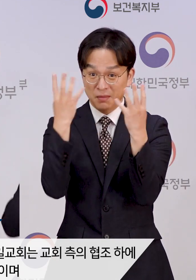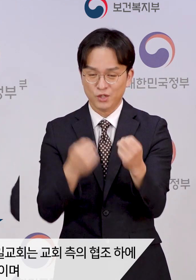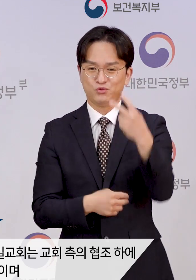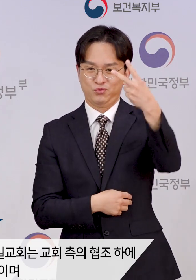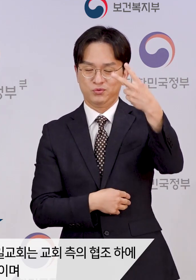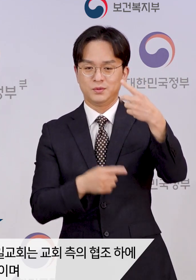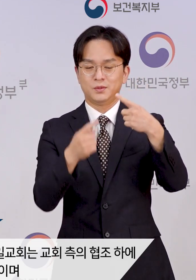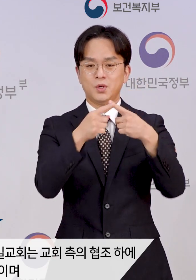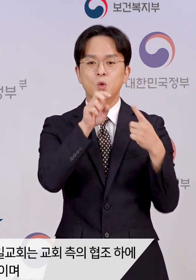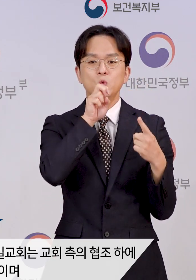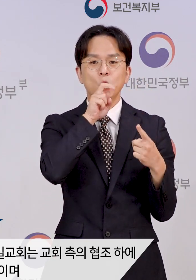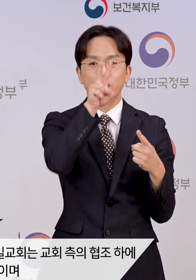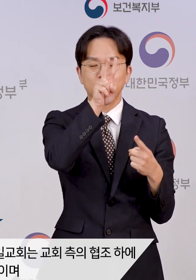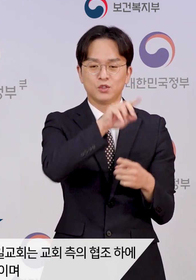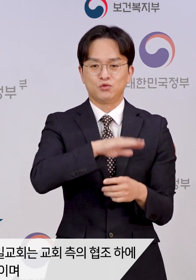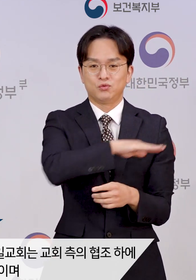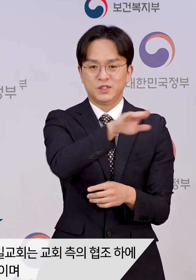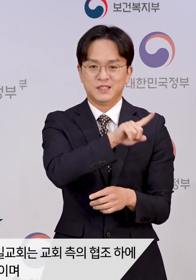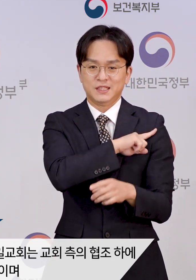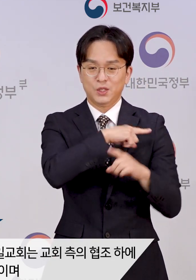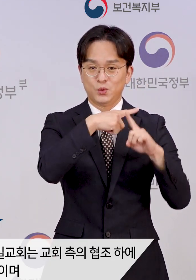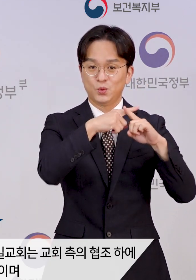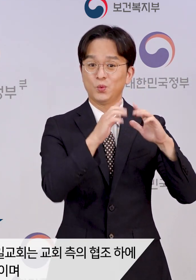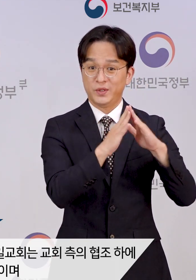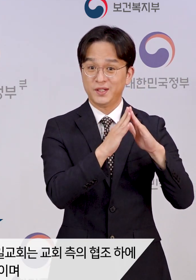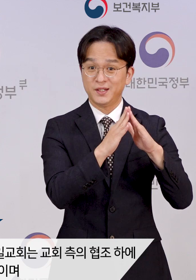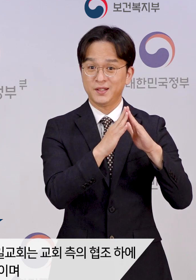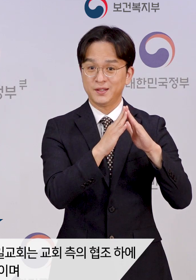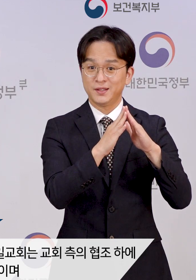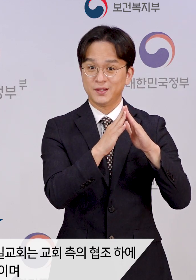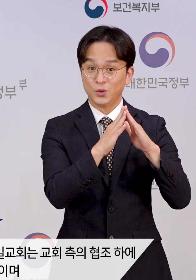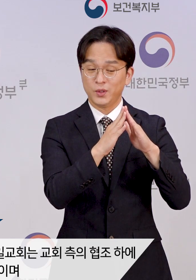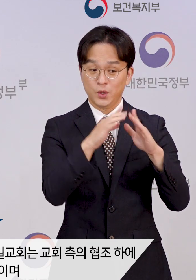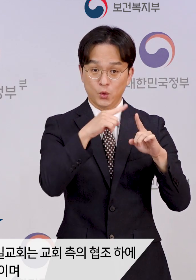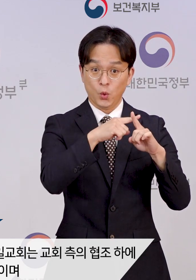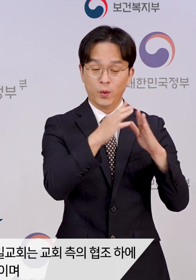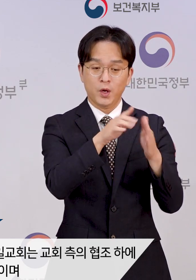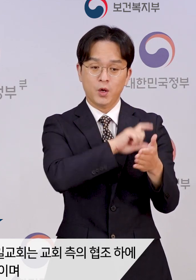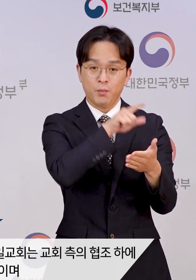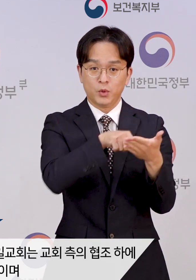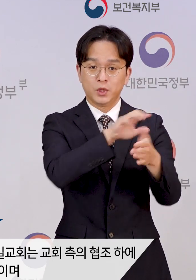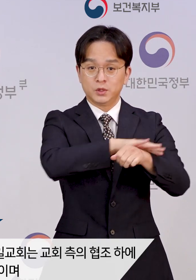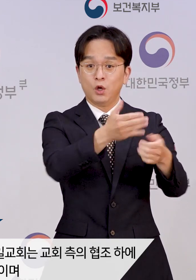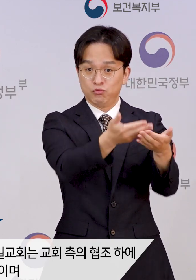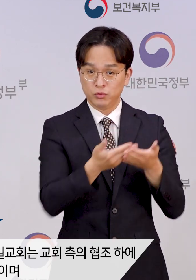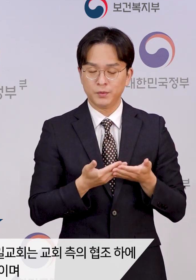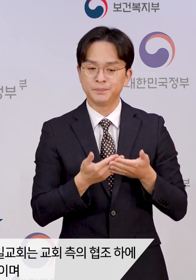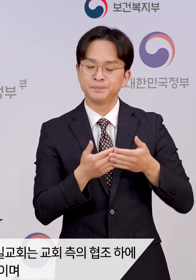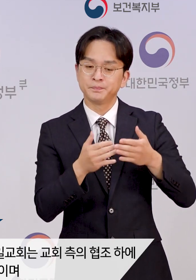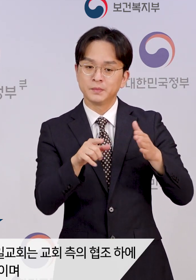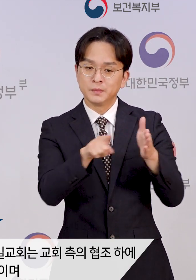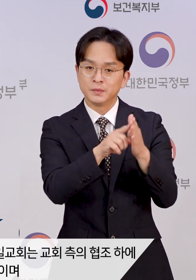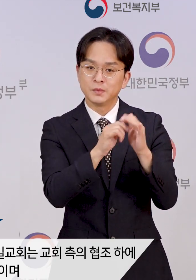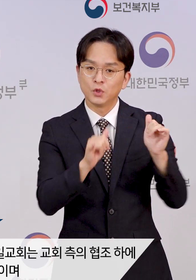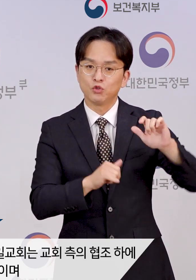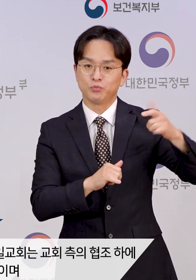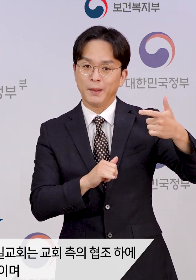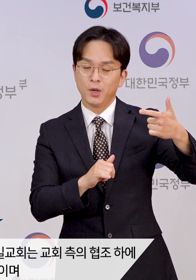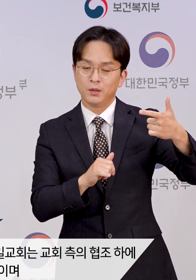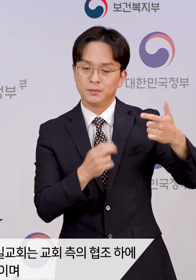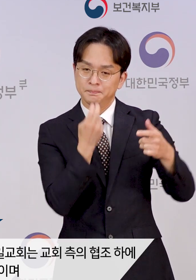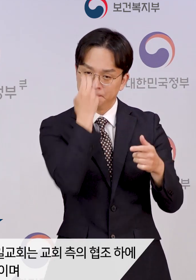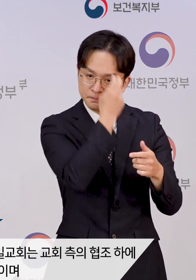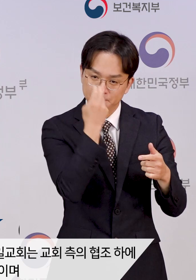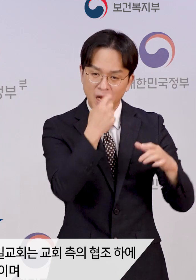교회 2군데 중 용인의 우리제일교회는 교회 측의 협조하에 신도 600명에 대한